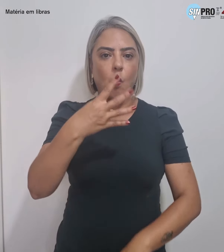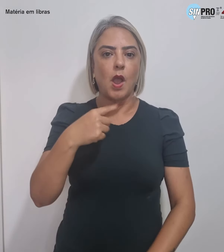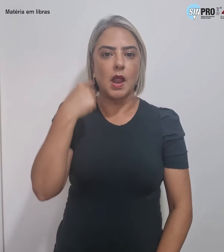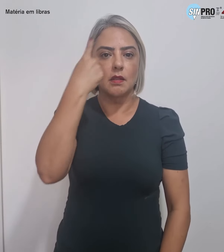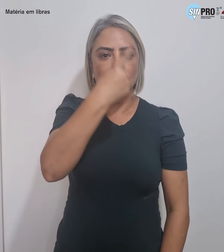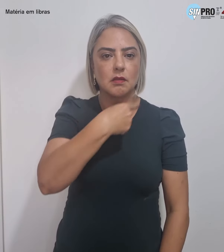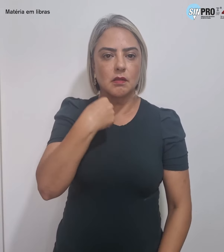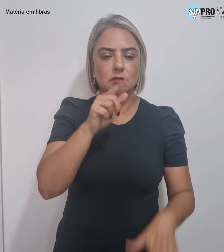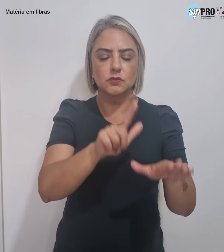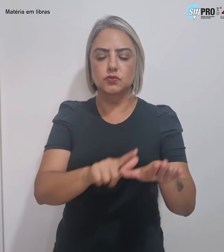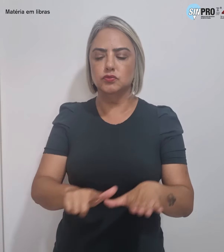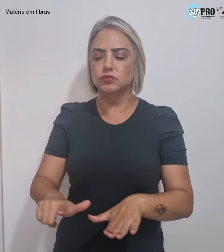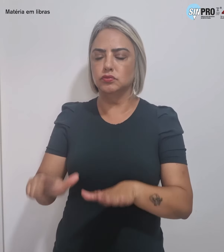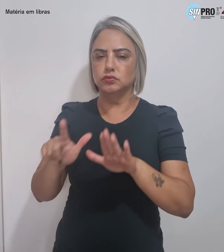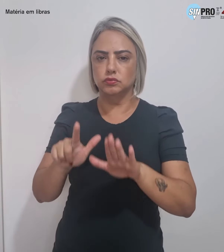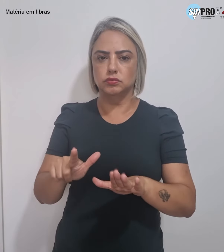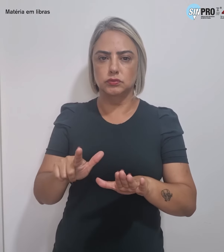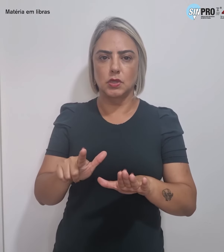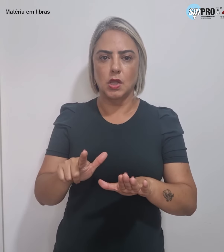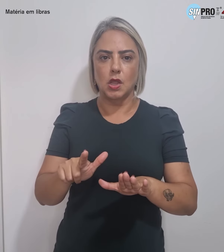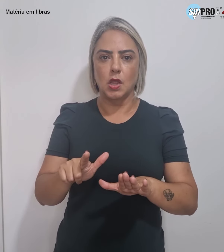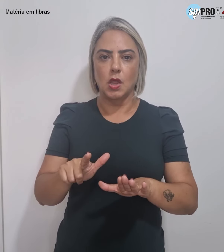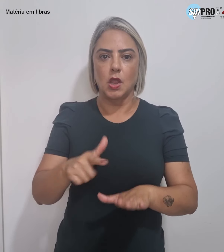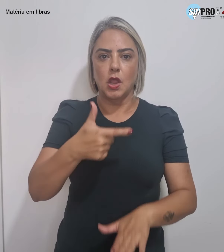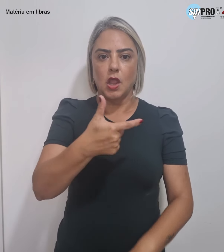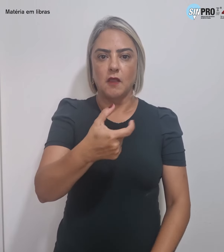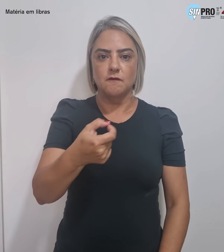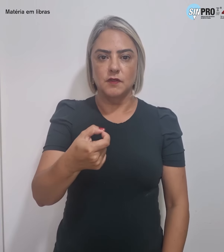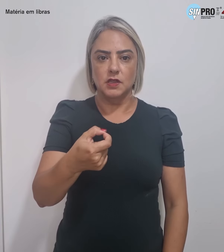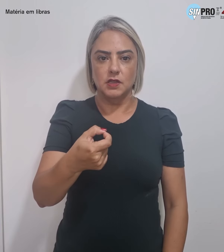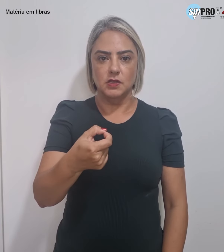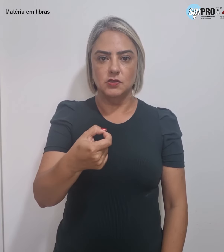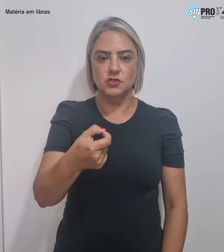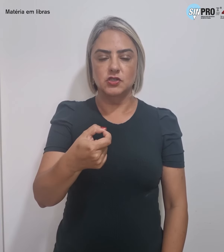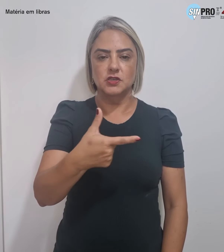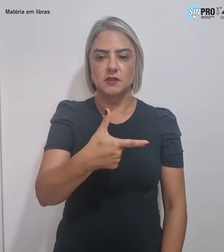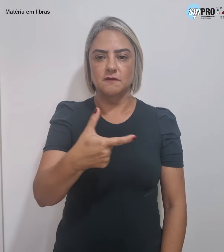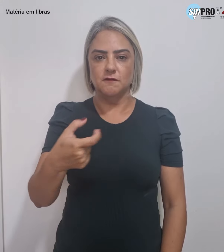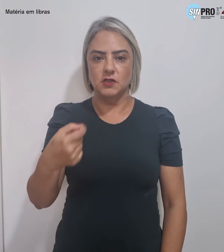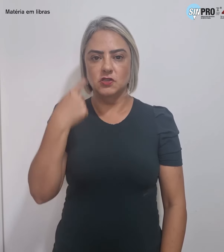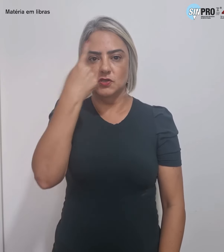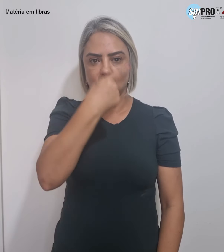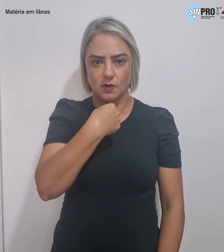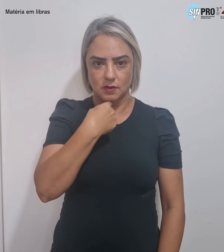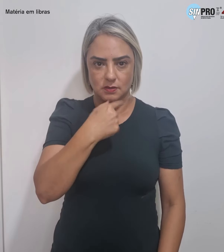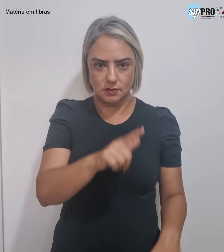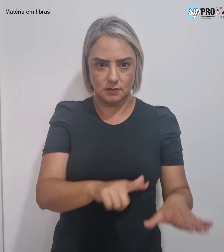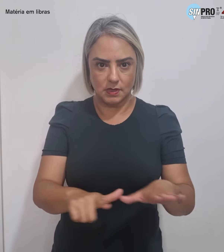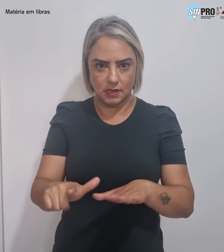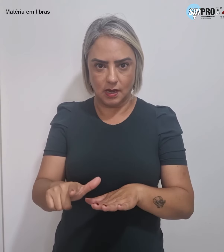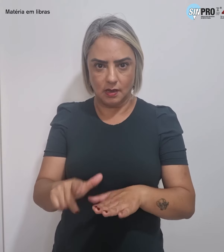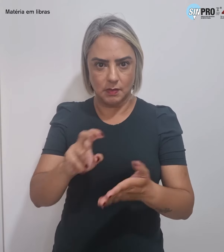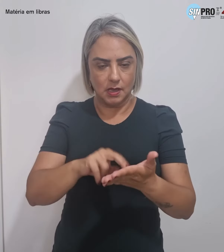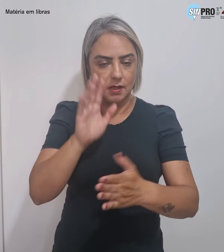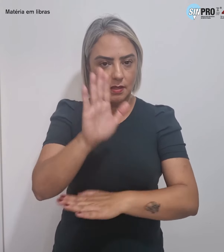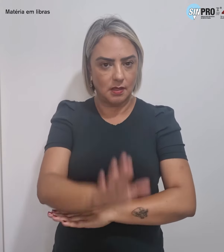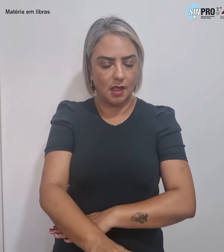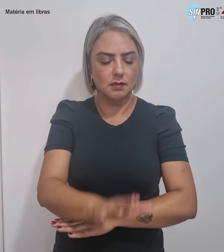horas semanais, no regime de 20 horas mais 20 horas semanais. As atividades serão